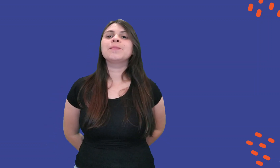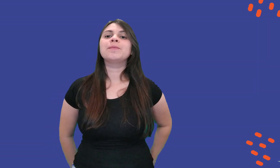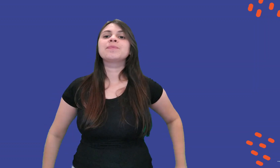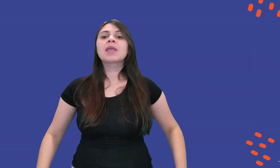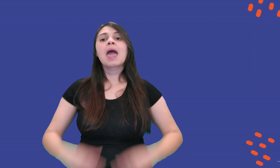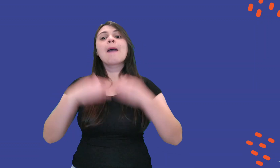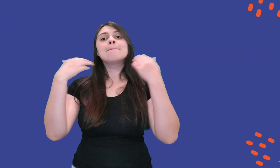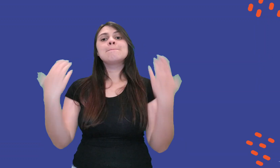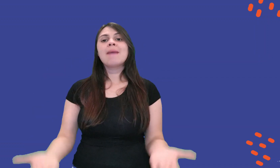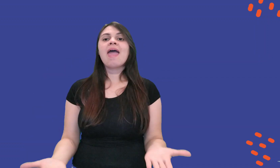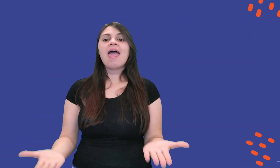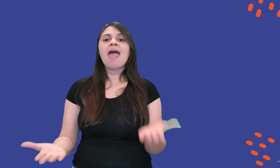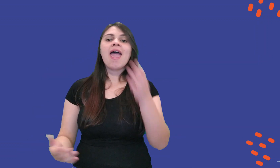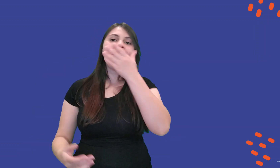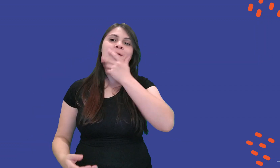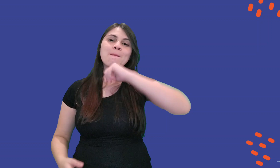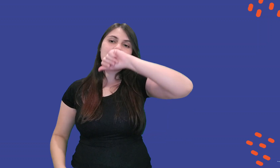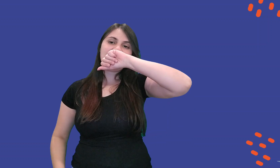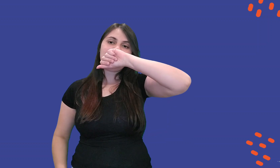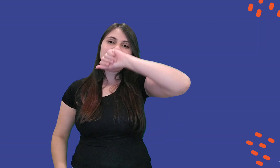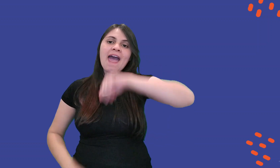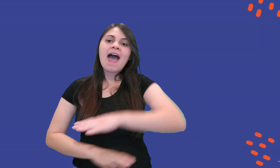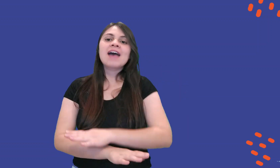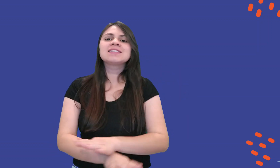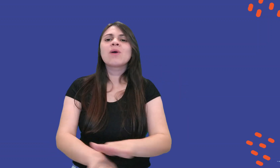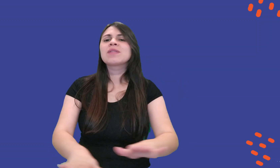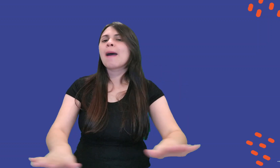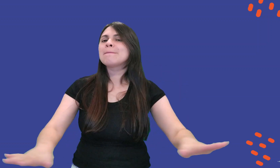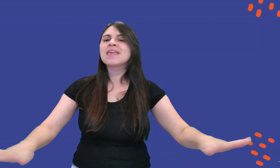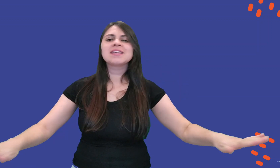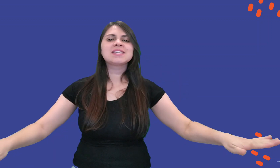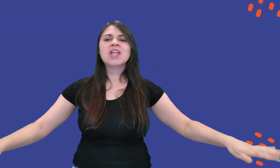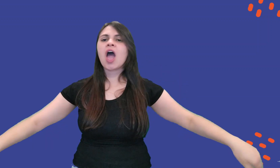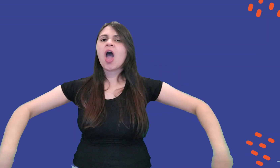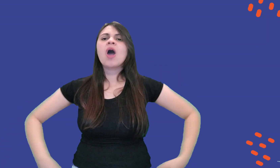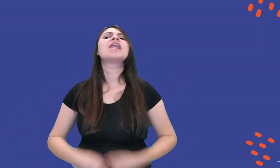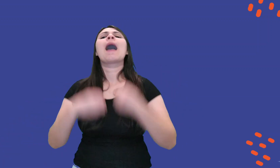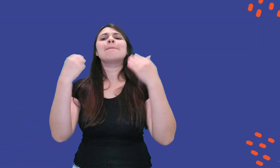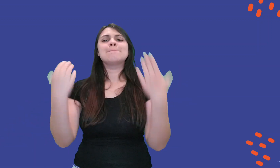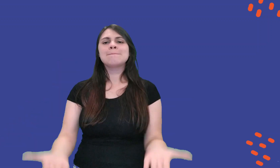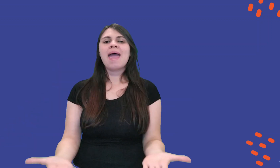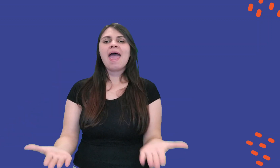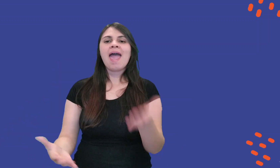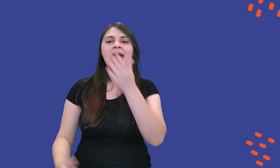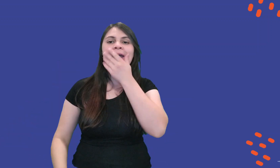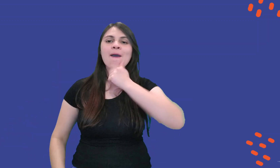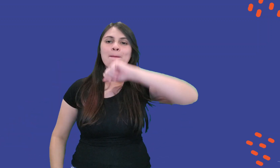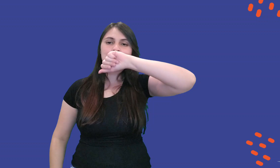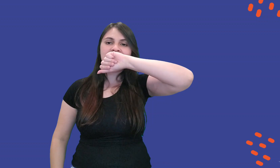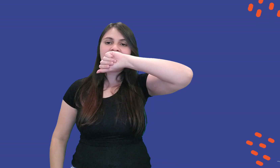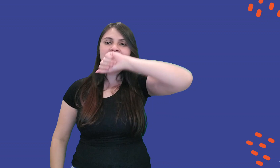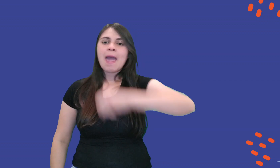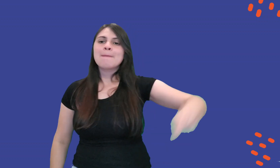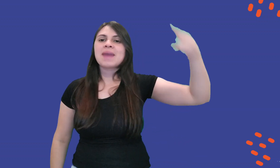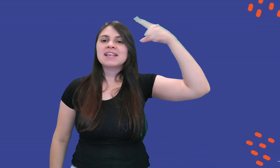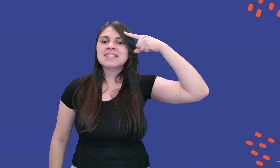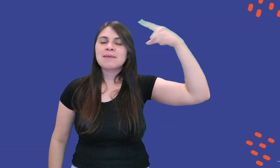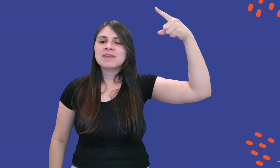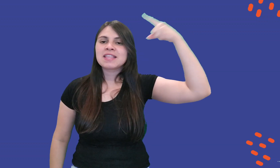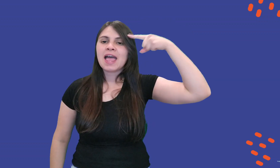for meu pai Razão da minha história meu pai traz sempre